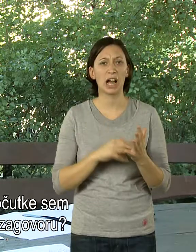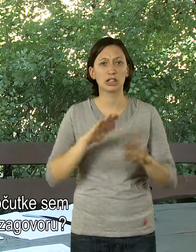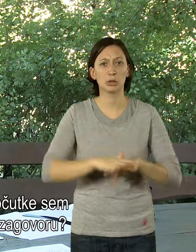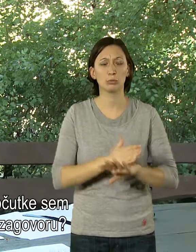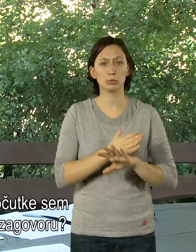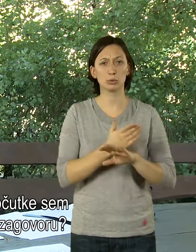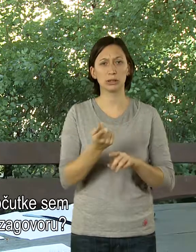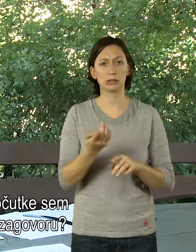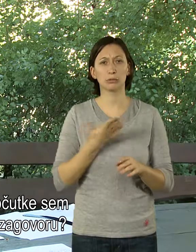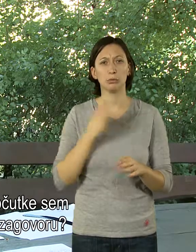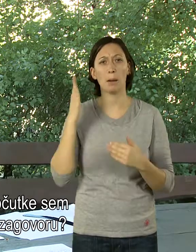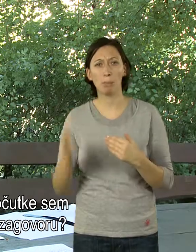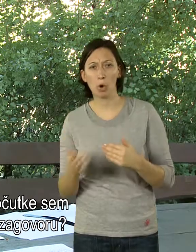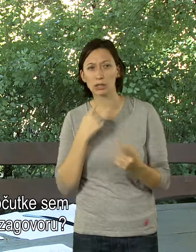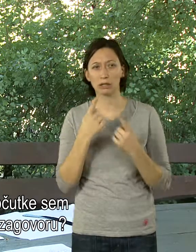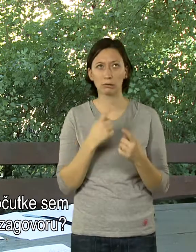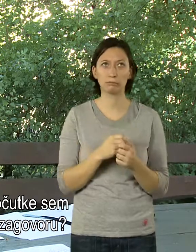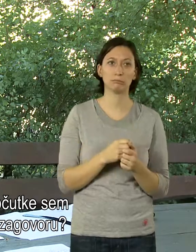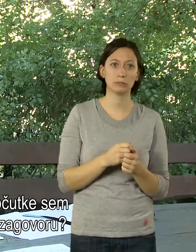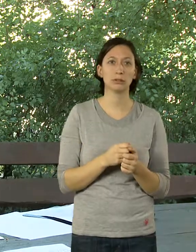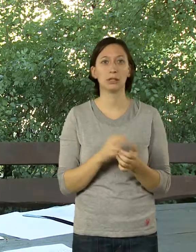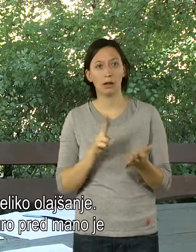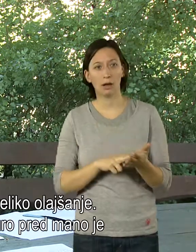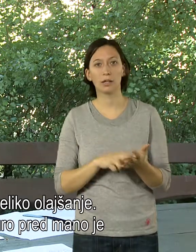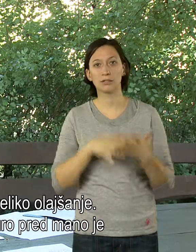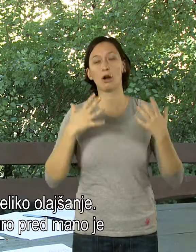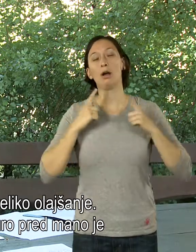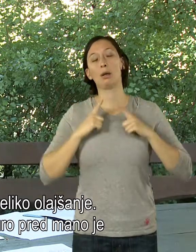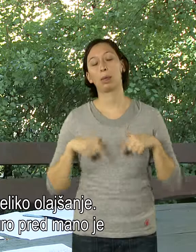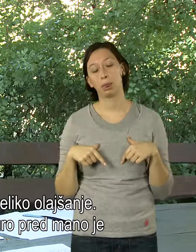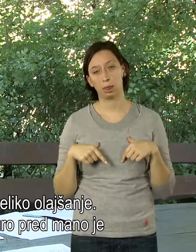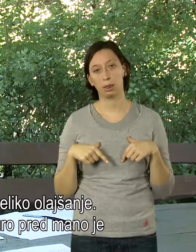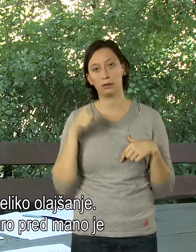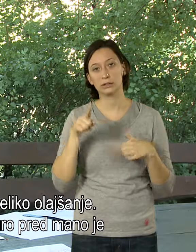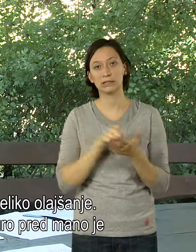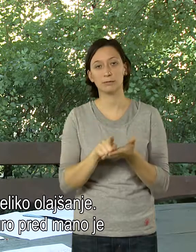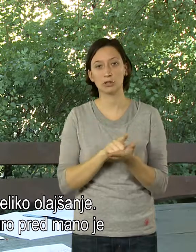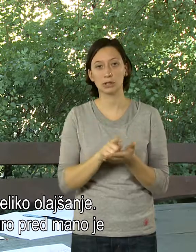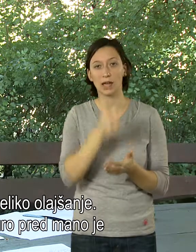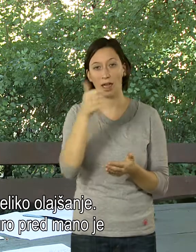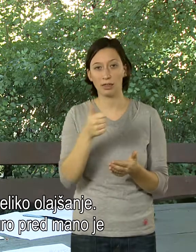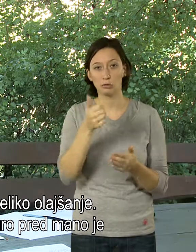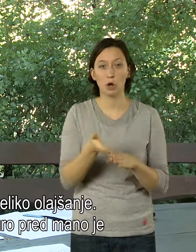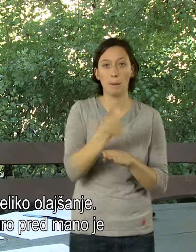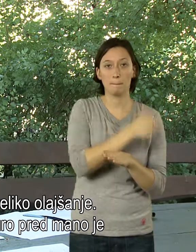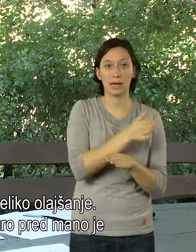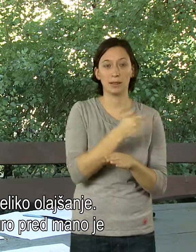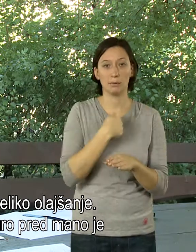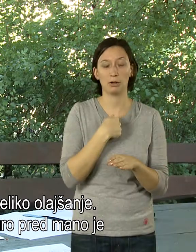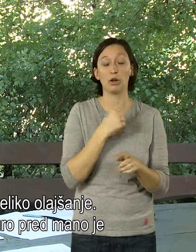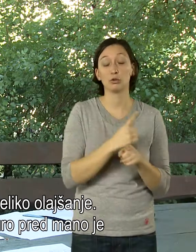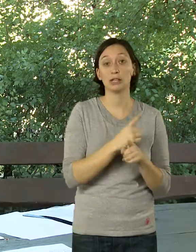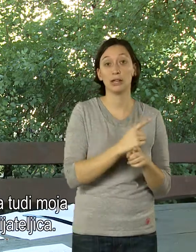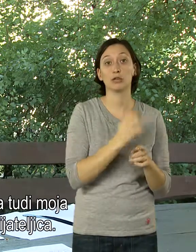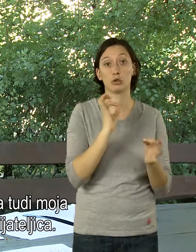Kakšne občutke sem dobila po zagovoru, je bilo to res veliko olajšanje. V tistem času, torej 1 uro pred mano,